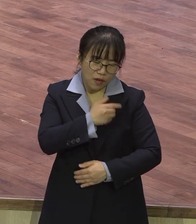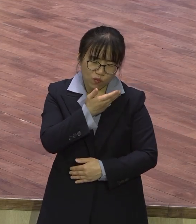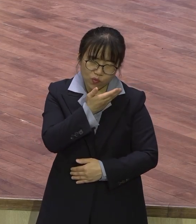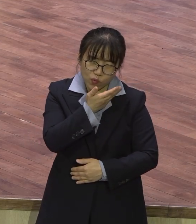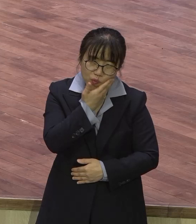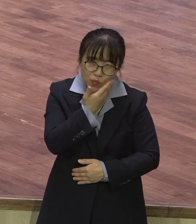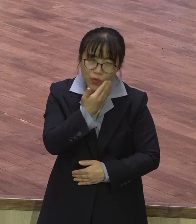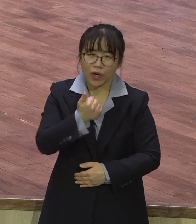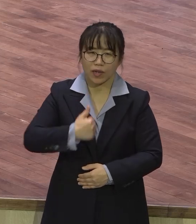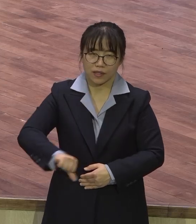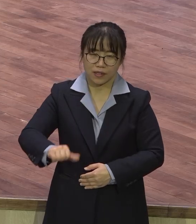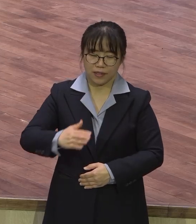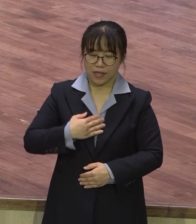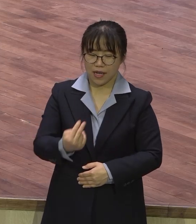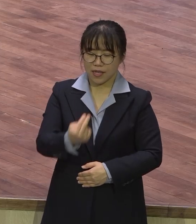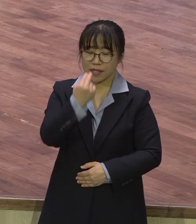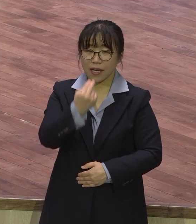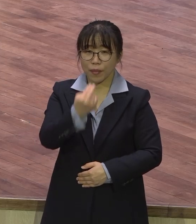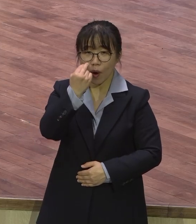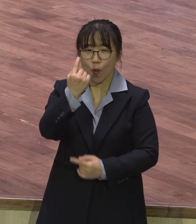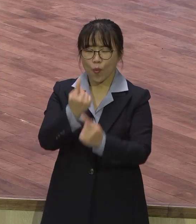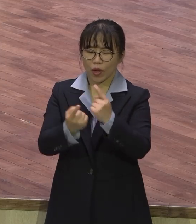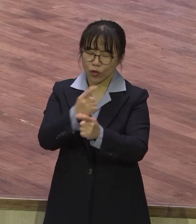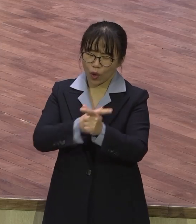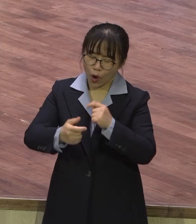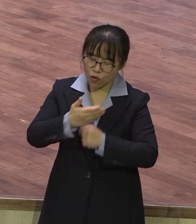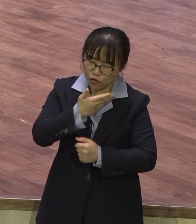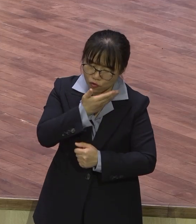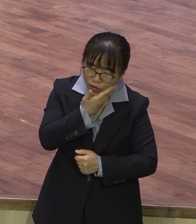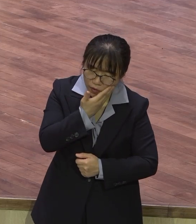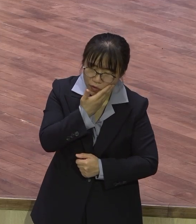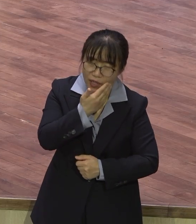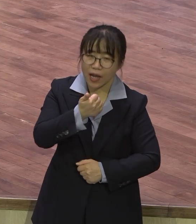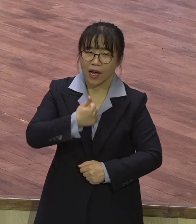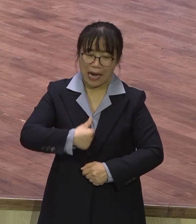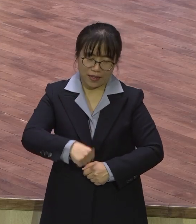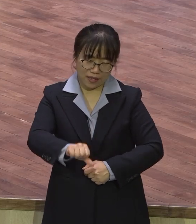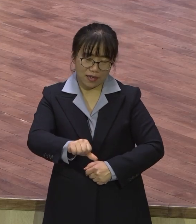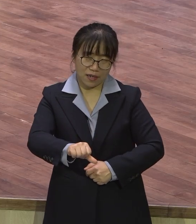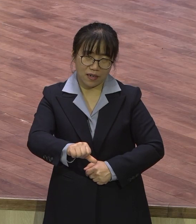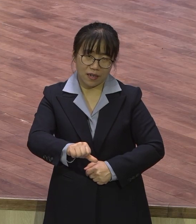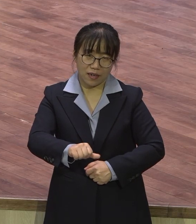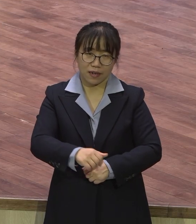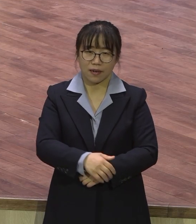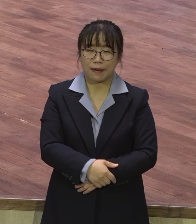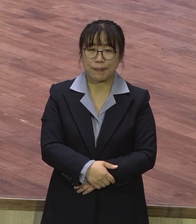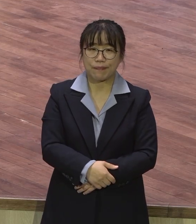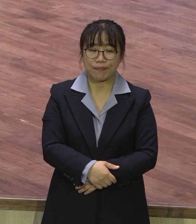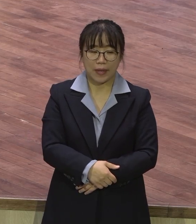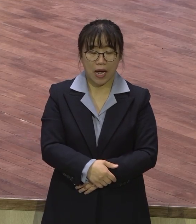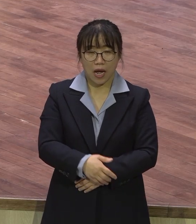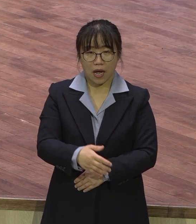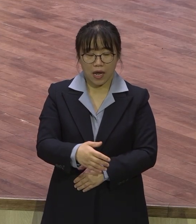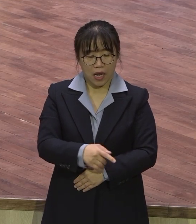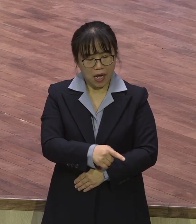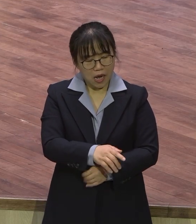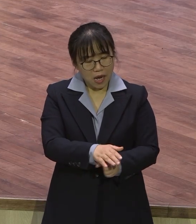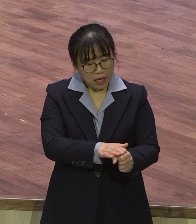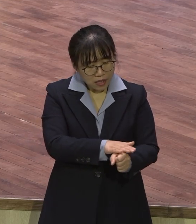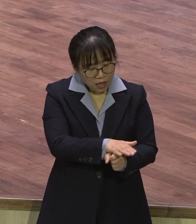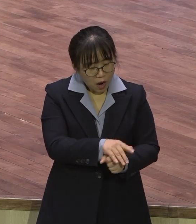자기 생명보다도 귀하게 얘기했어요 그런데 그 애정이 어떻게 보면 하나님 편에서 볼 때는